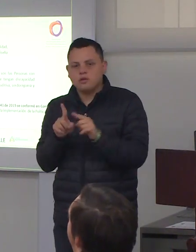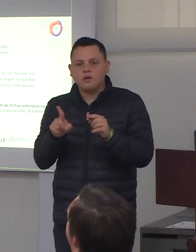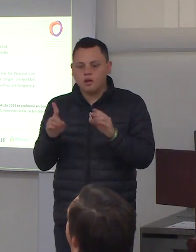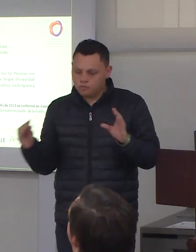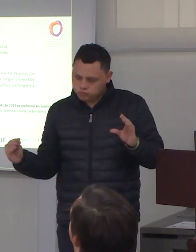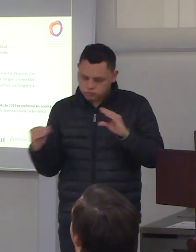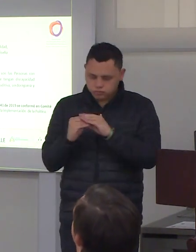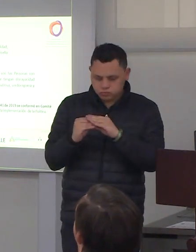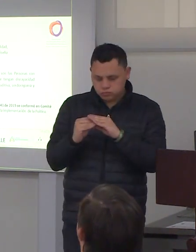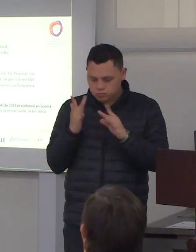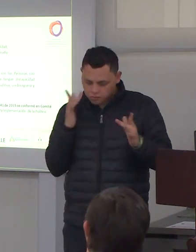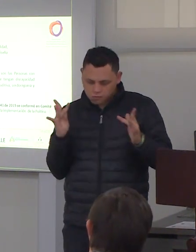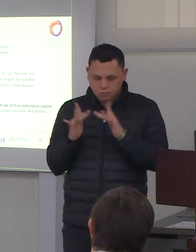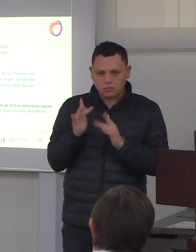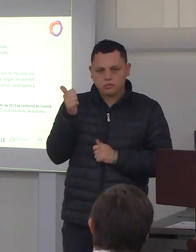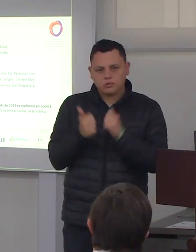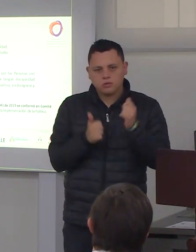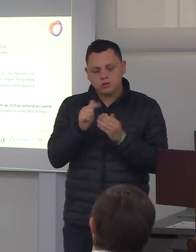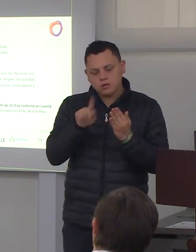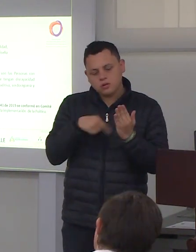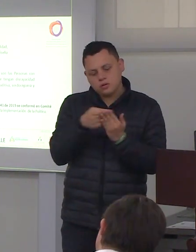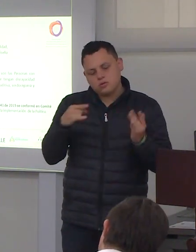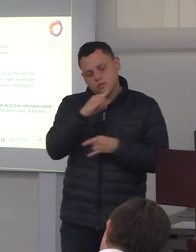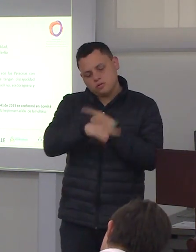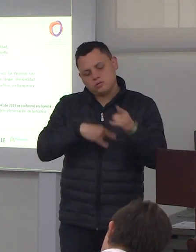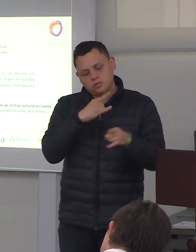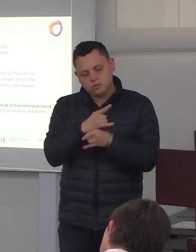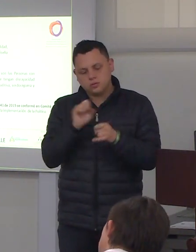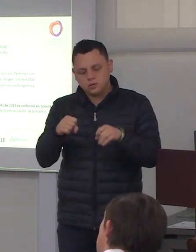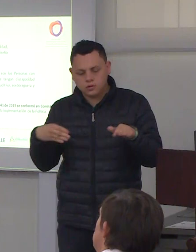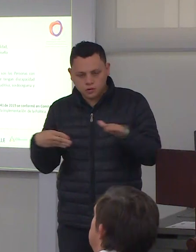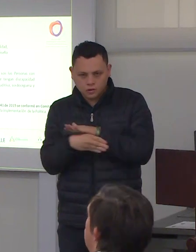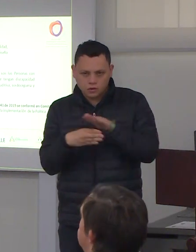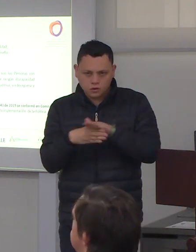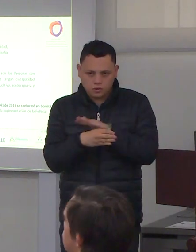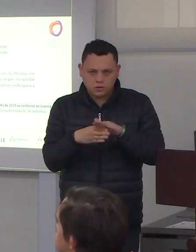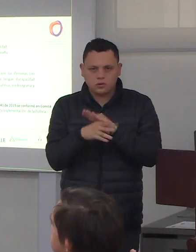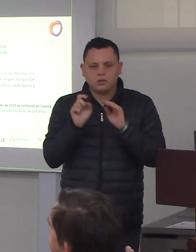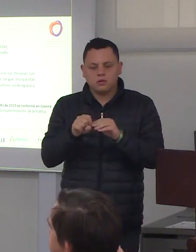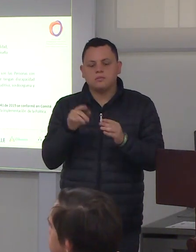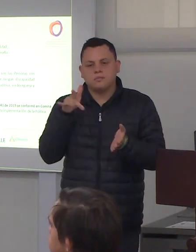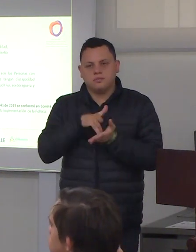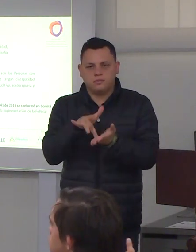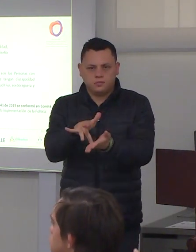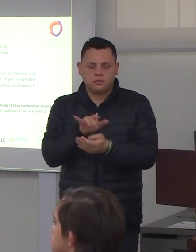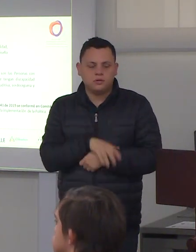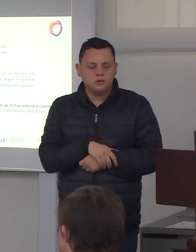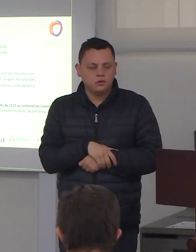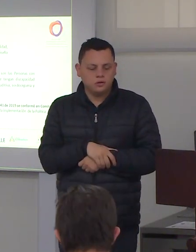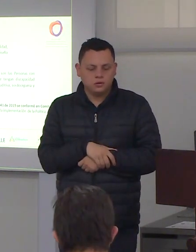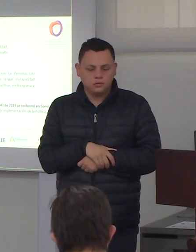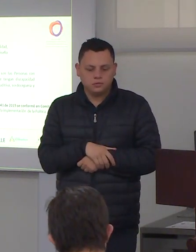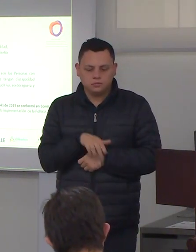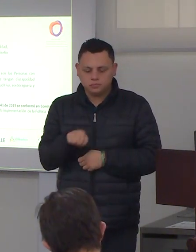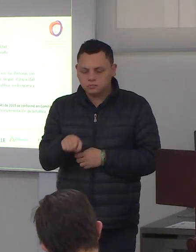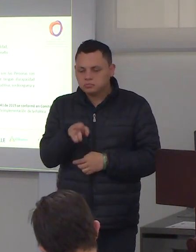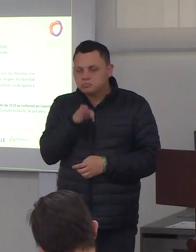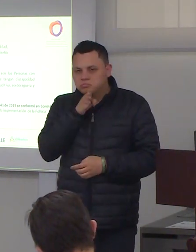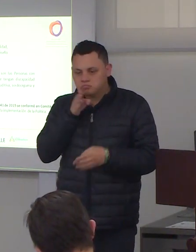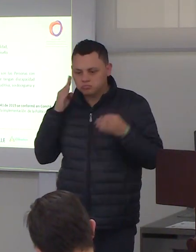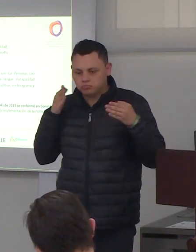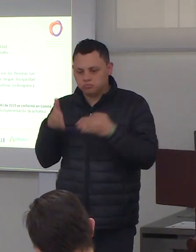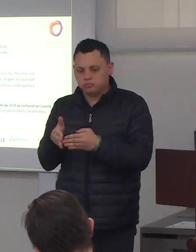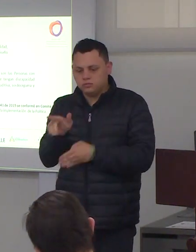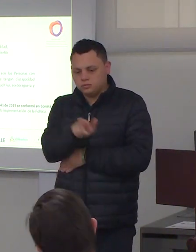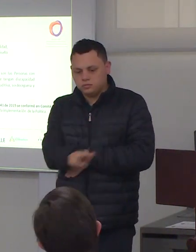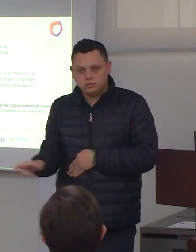razonables, diseño universal, accesibilidad, equidad y participación. La población objeto de esta política